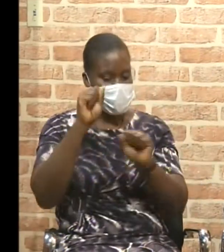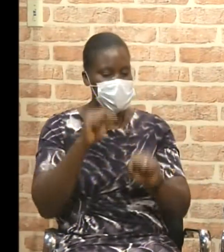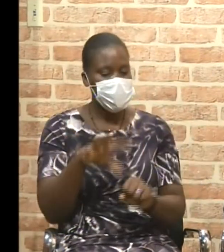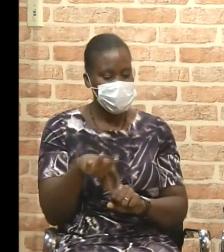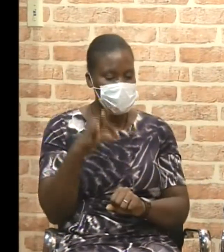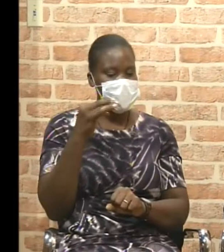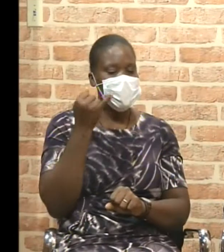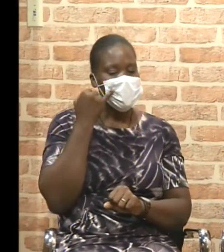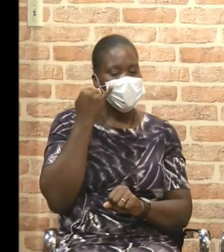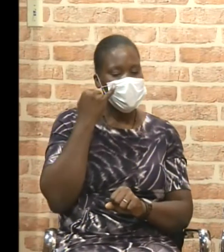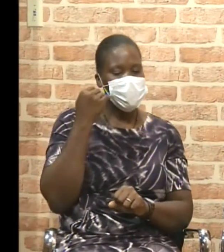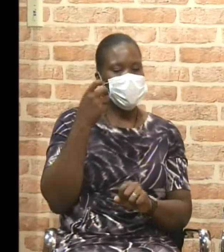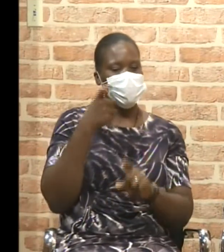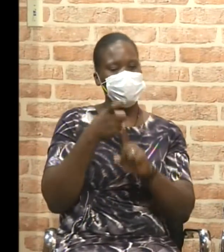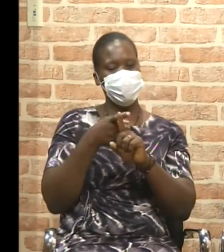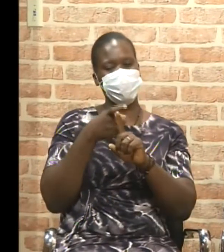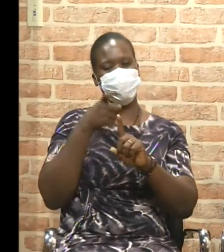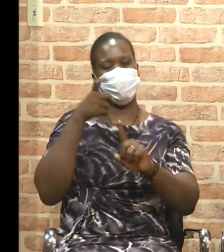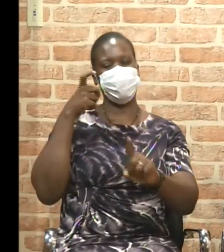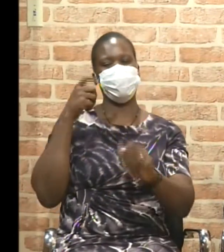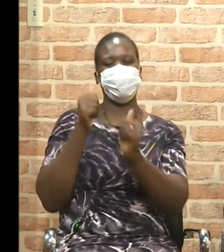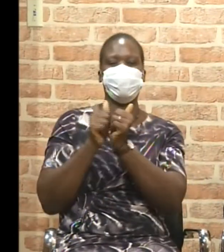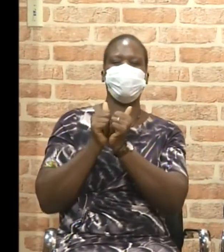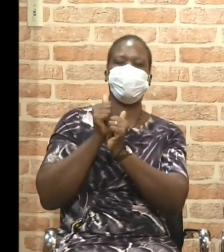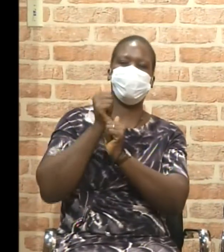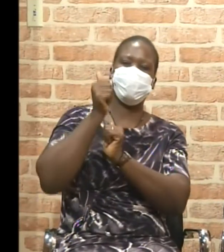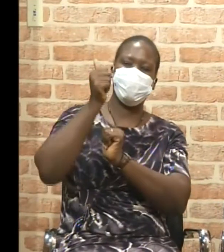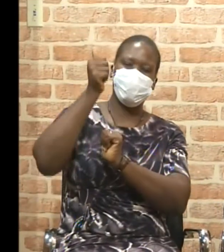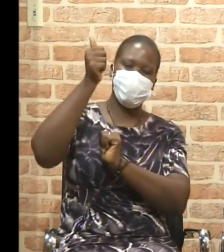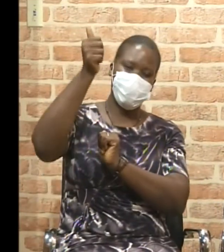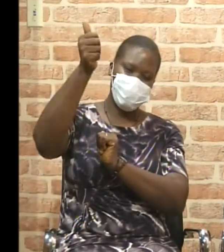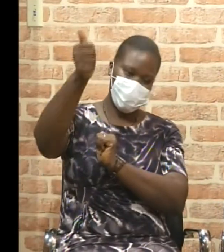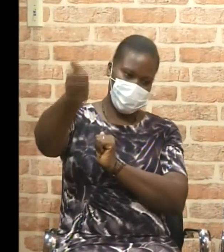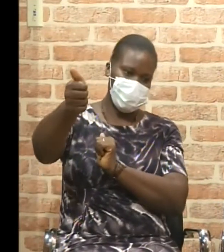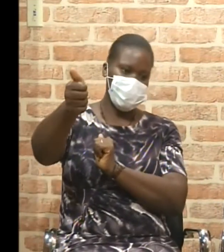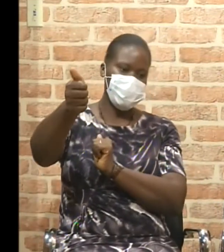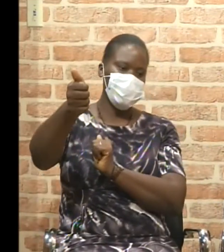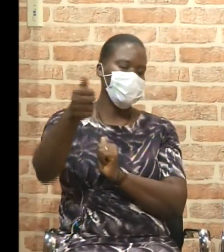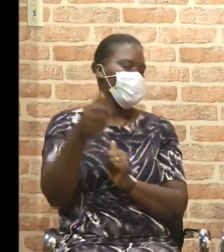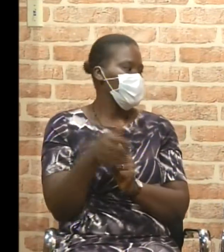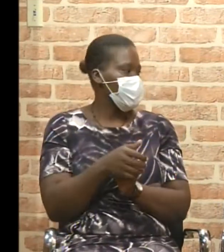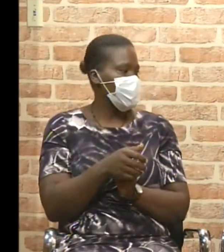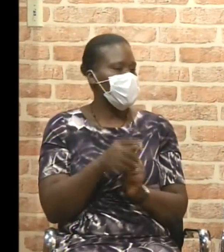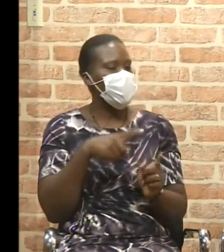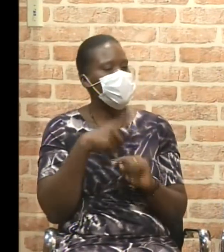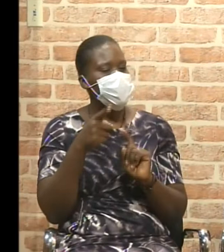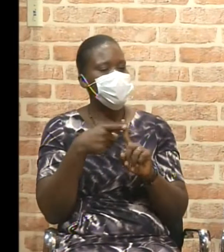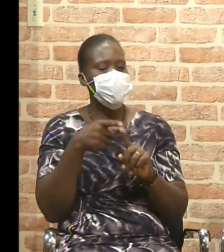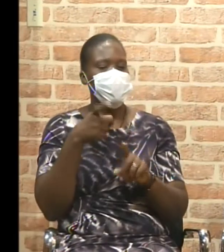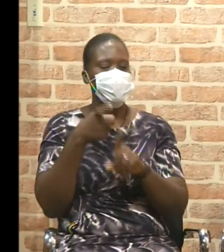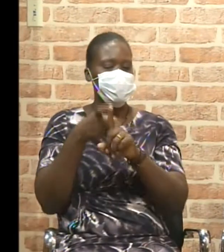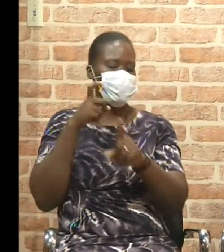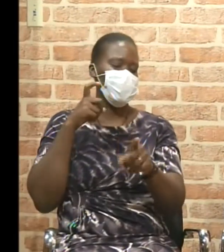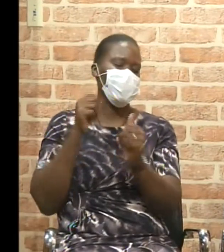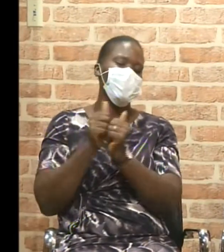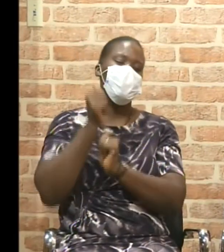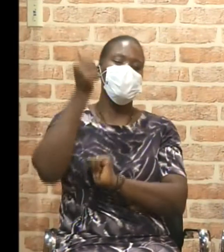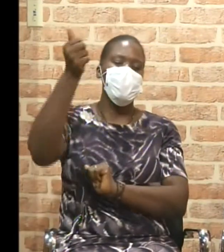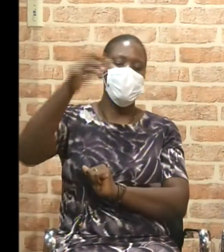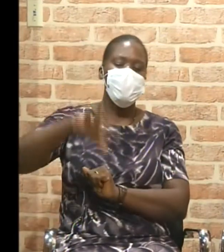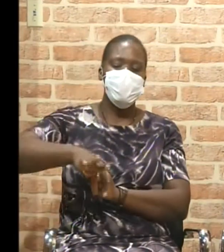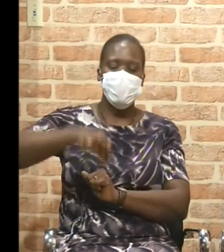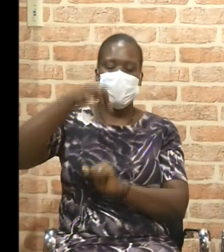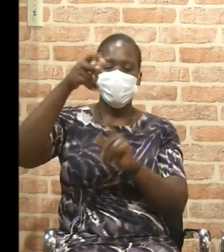sorti bien loin effectivement faut que moi dou yon n'a pas moun été qu'on reprocher c'est que les sorti bien loin yo pas jeune moun